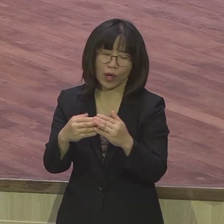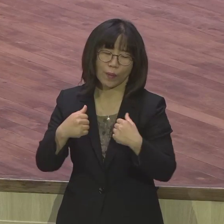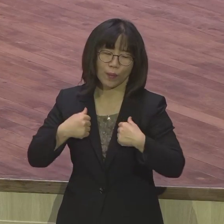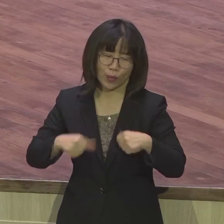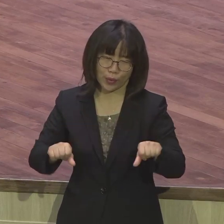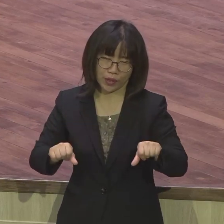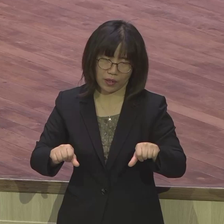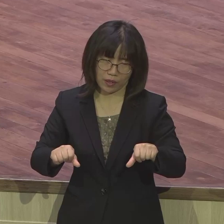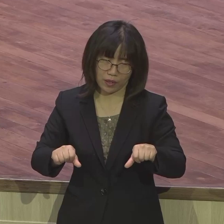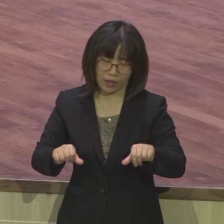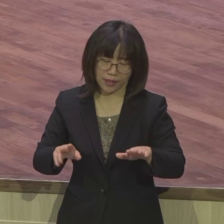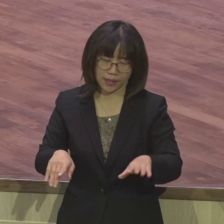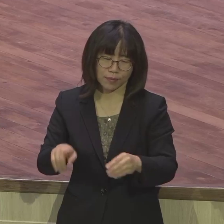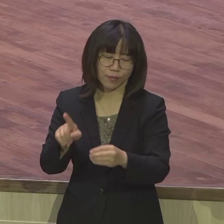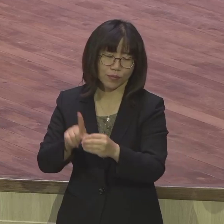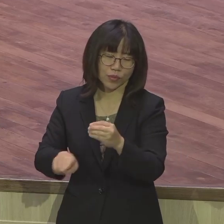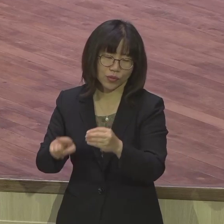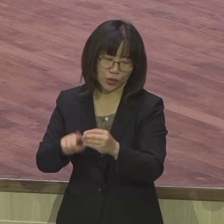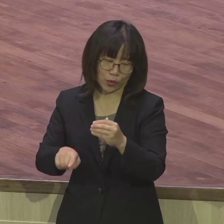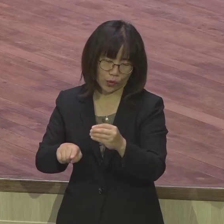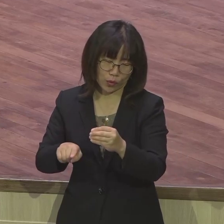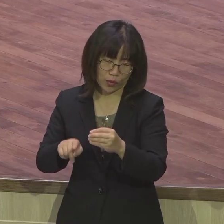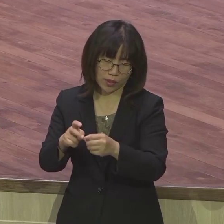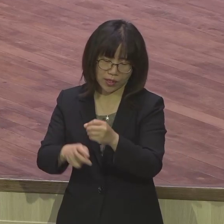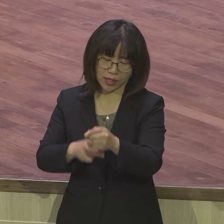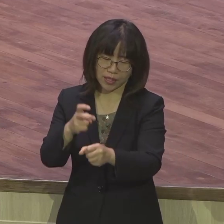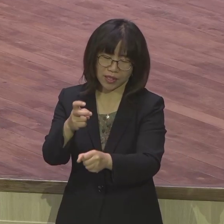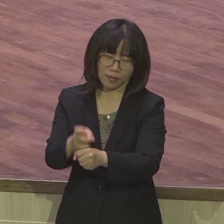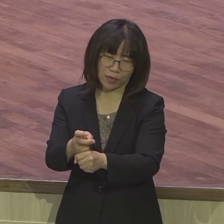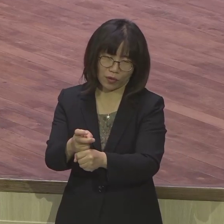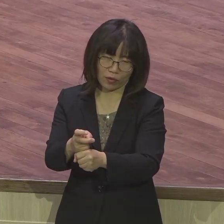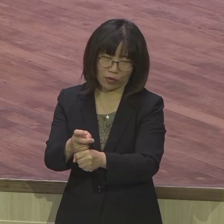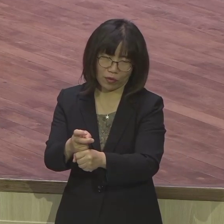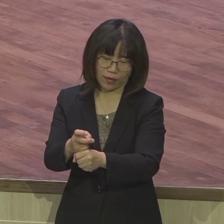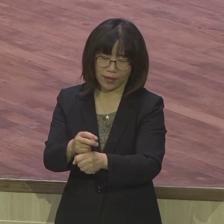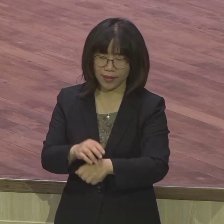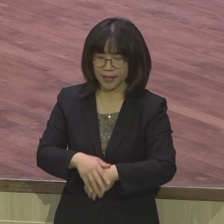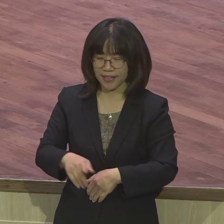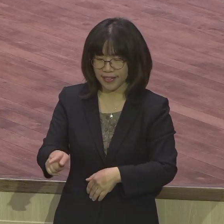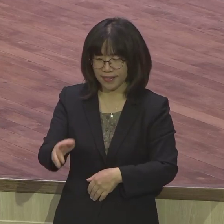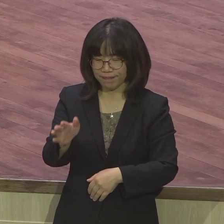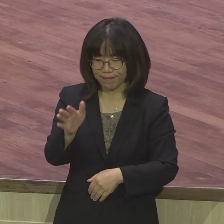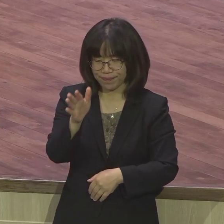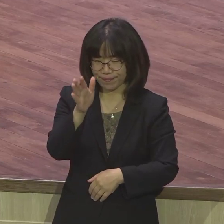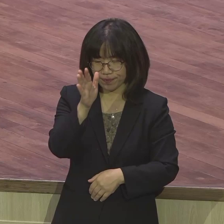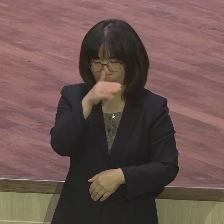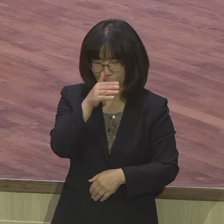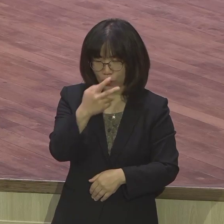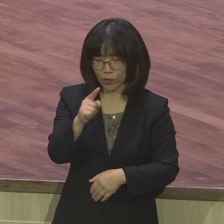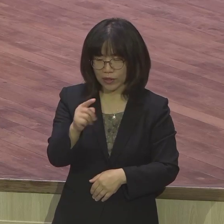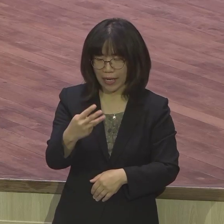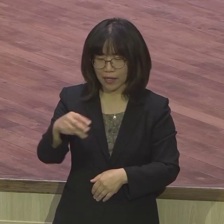안 다니고 불교 나가다가 20년이 지났습니다. 그걸 보고 바보 달조입니다.